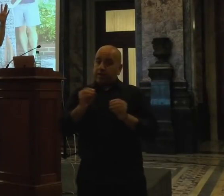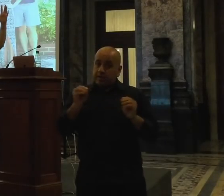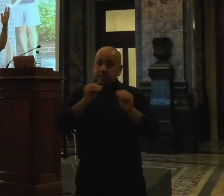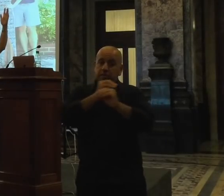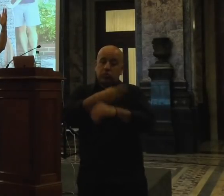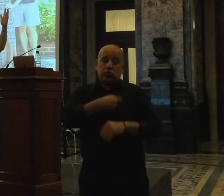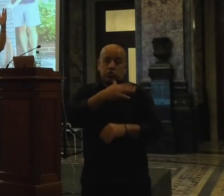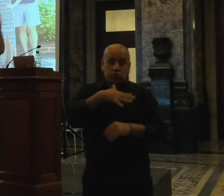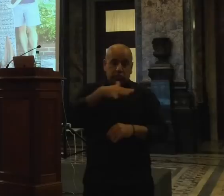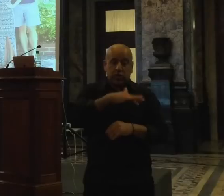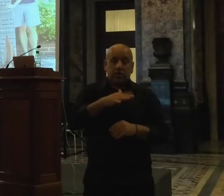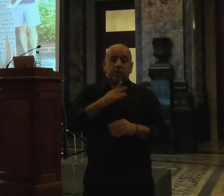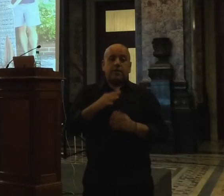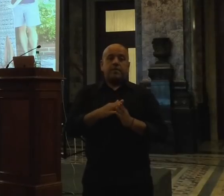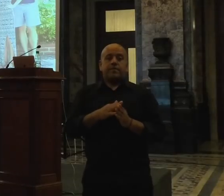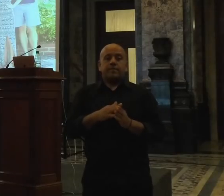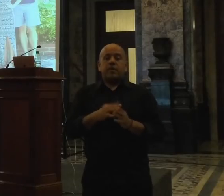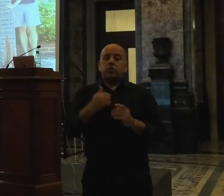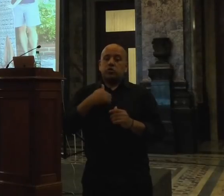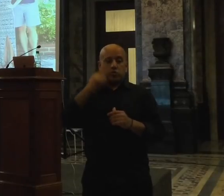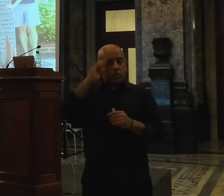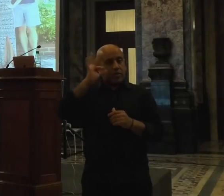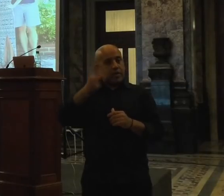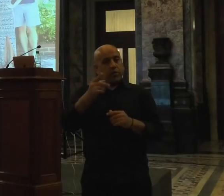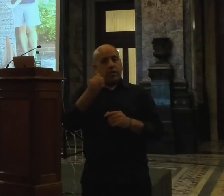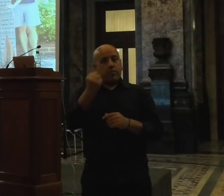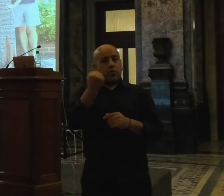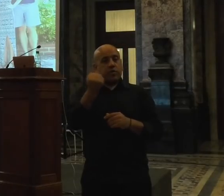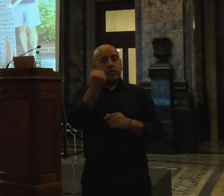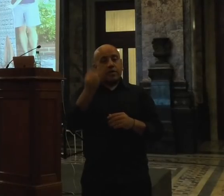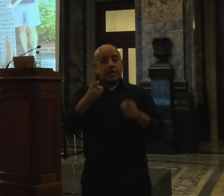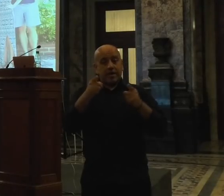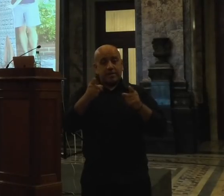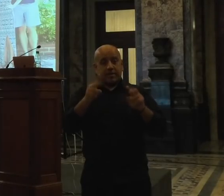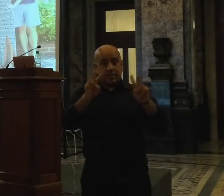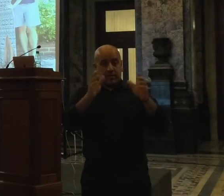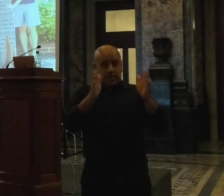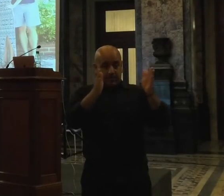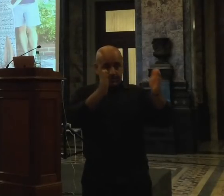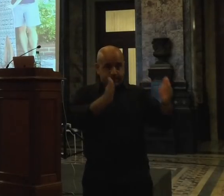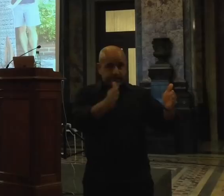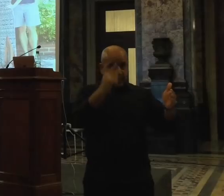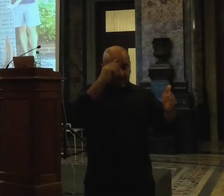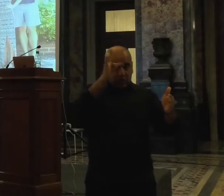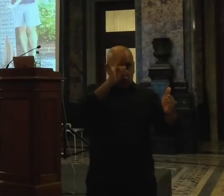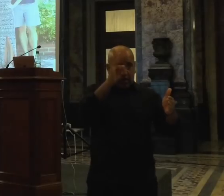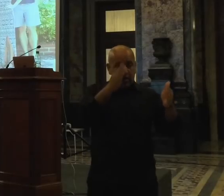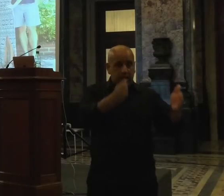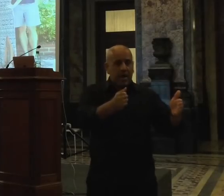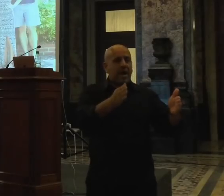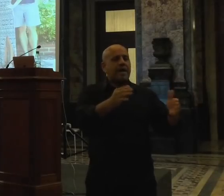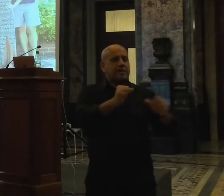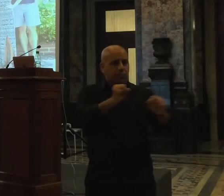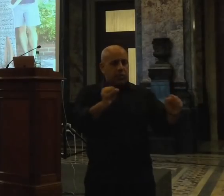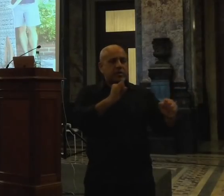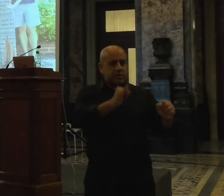quitarle ninguna importancia, desde luego. Yo creo que es muy importante ver dentro de ese marco teórico donde estamos a qué sí se puede contribuir y a qué